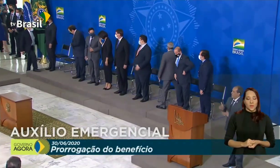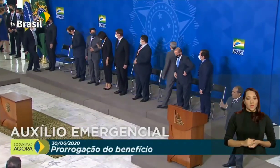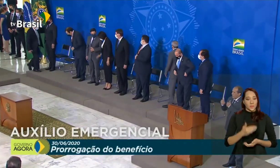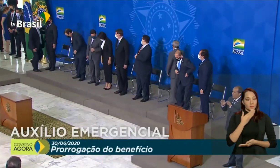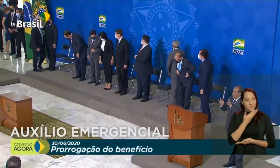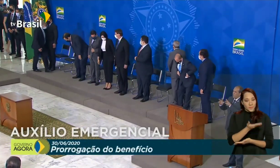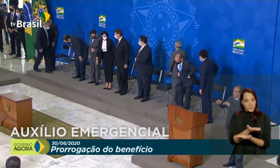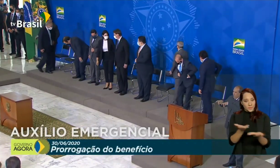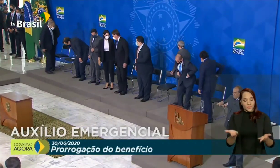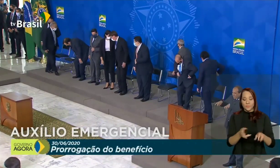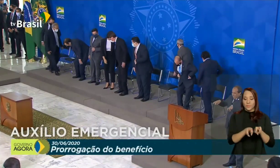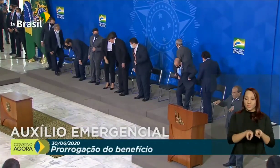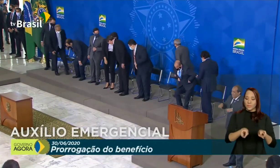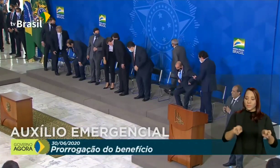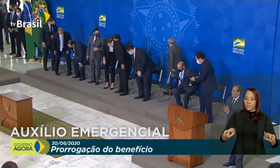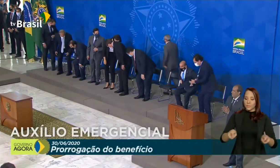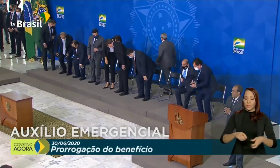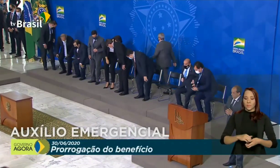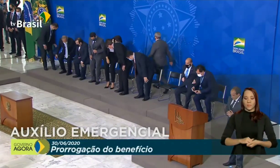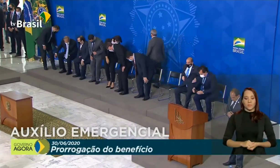Pedimos que tomem seus assentos.